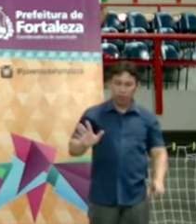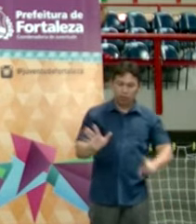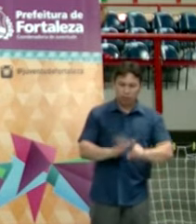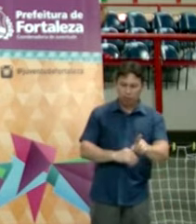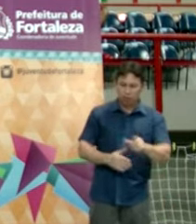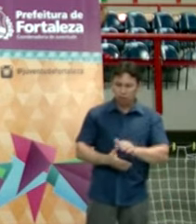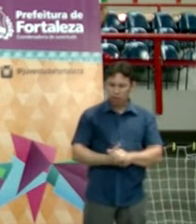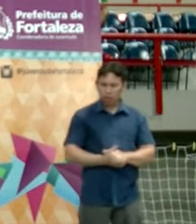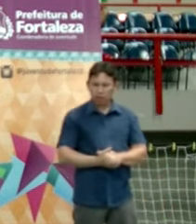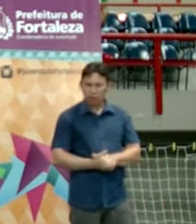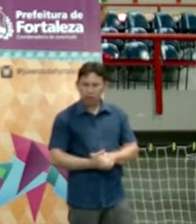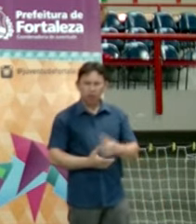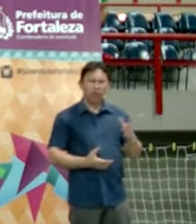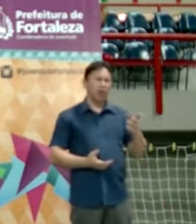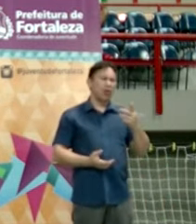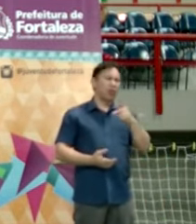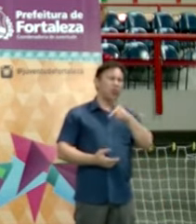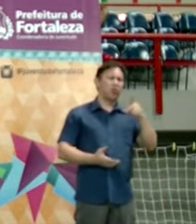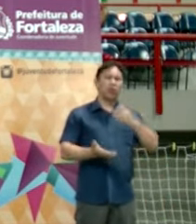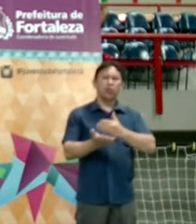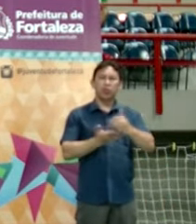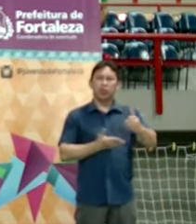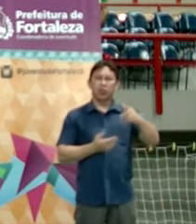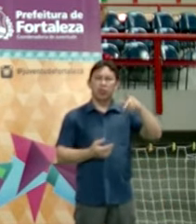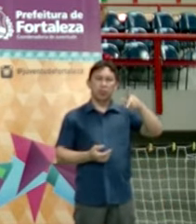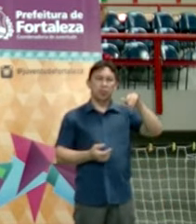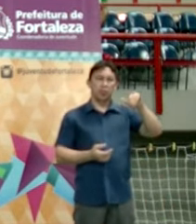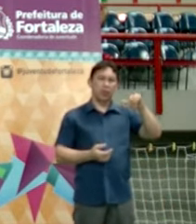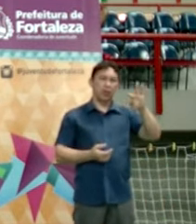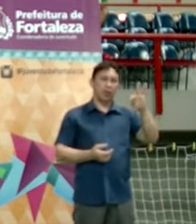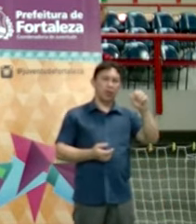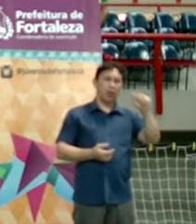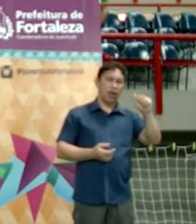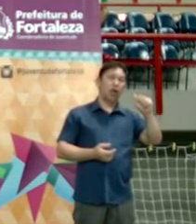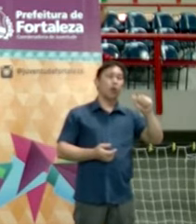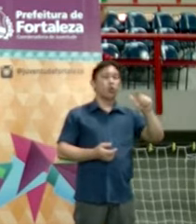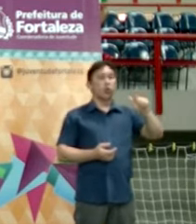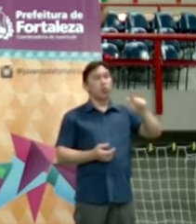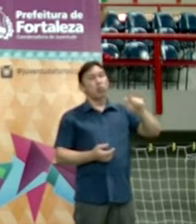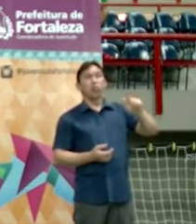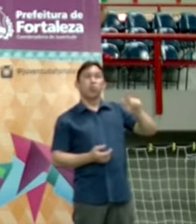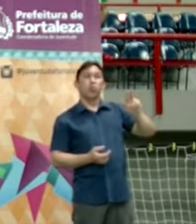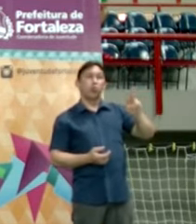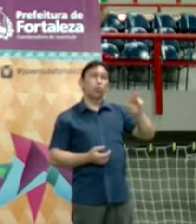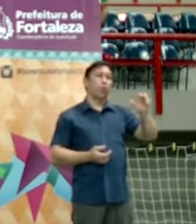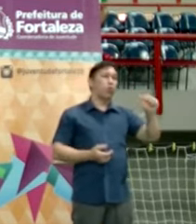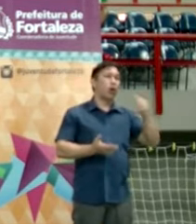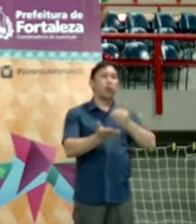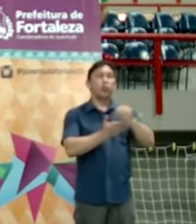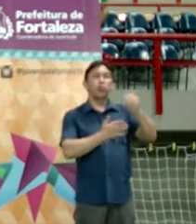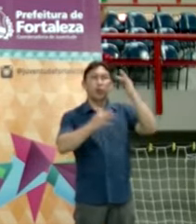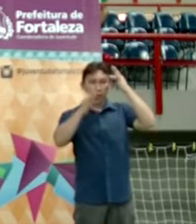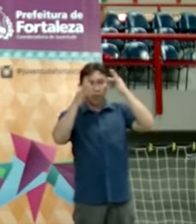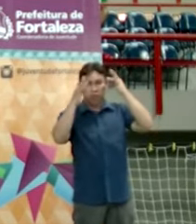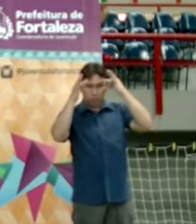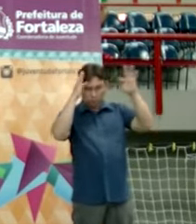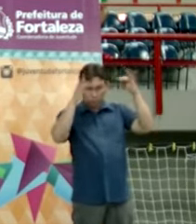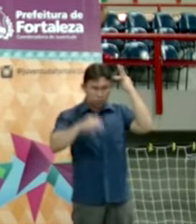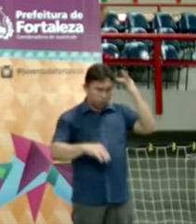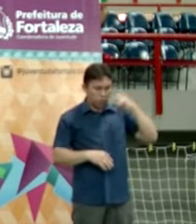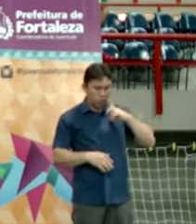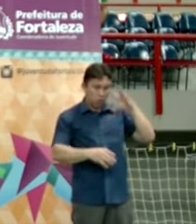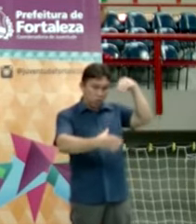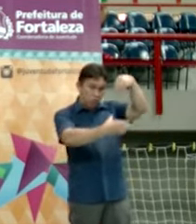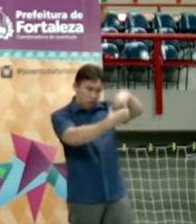Professor, onde entra o Pitágoras aí na filosofia? Ah, pessoal, o que você vai observar, tá, é que você vai ter, dentro do